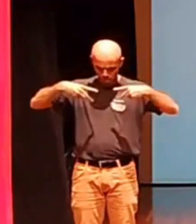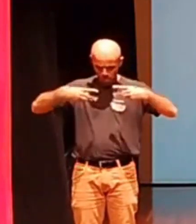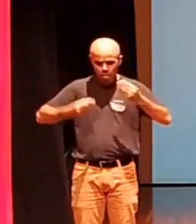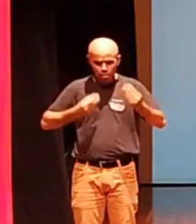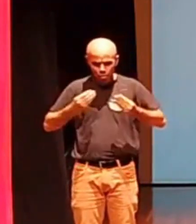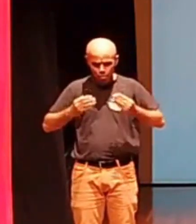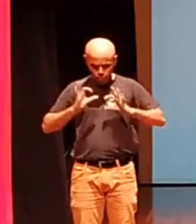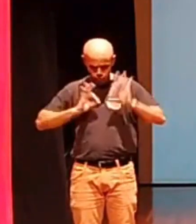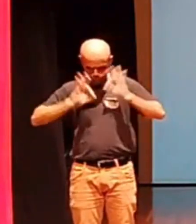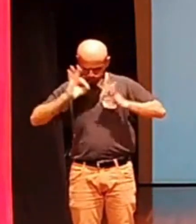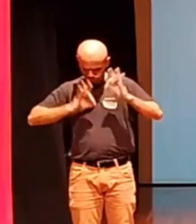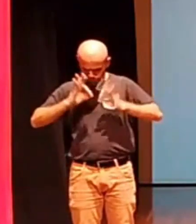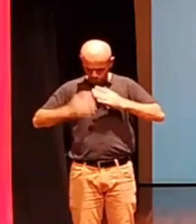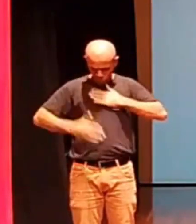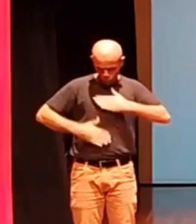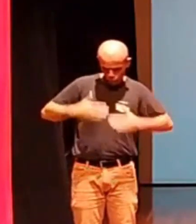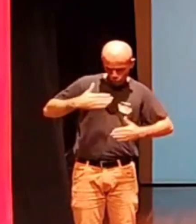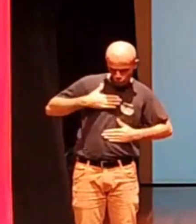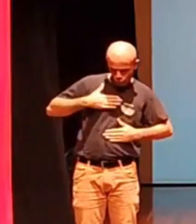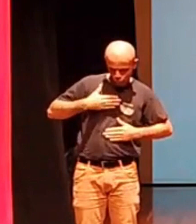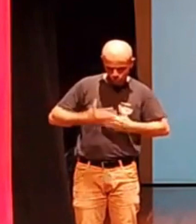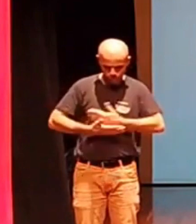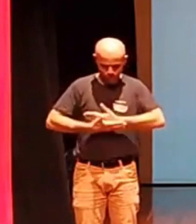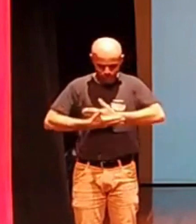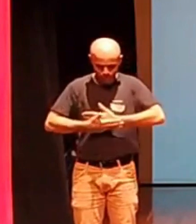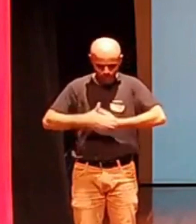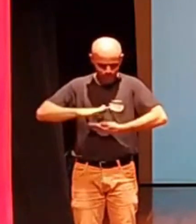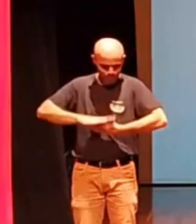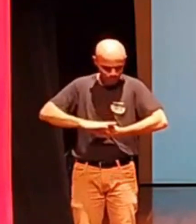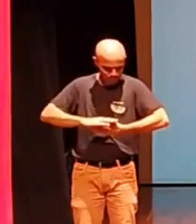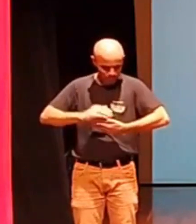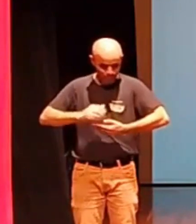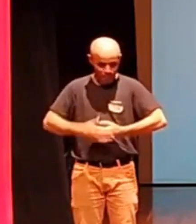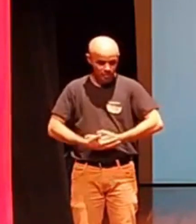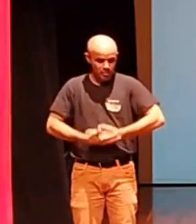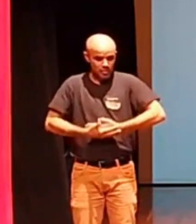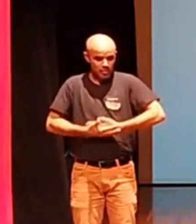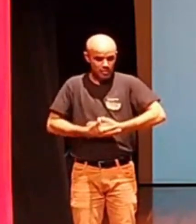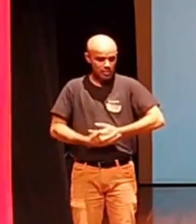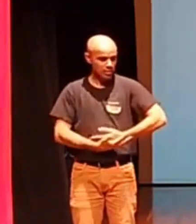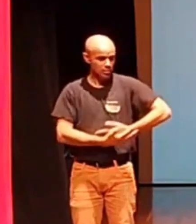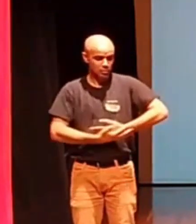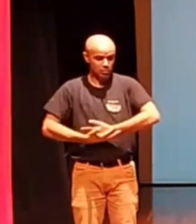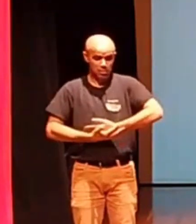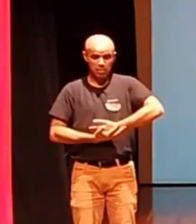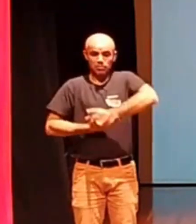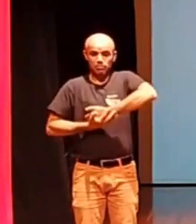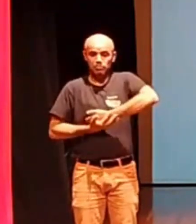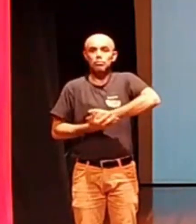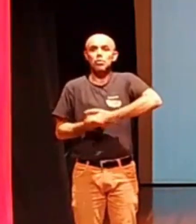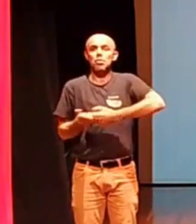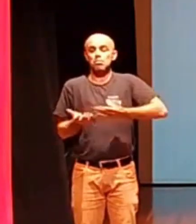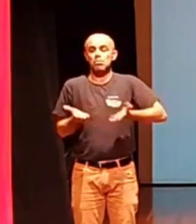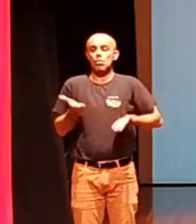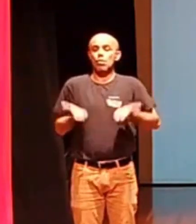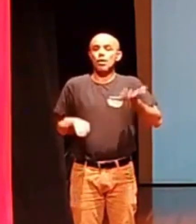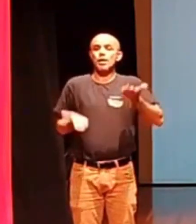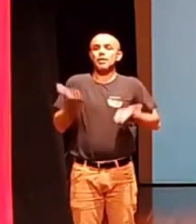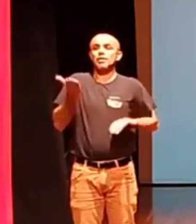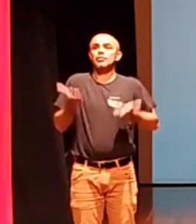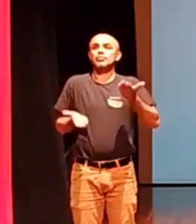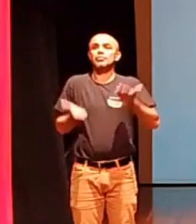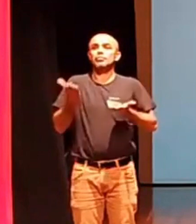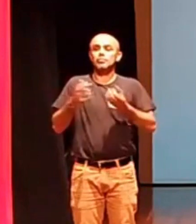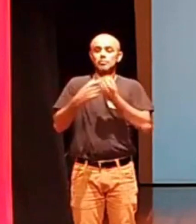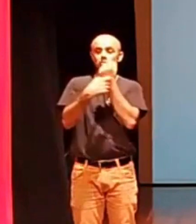se organizar, dela empurrar esse chão, dela fazer um autocrescimento, dela usar o bebê a favor dela. Porque senão, se ela não tem